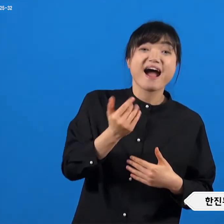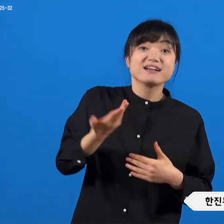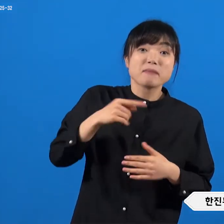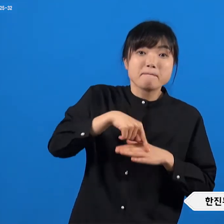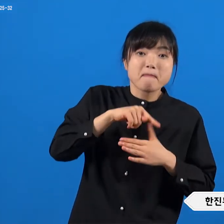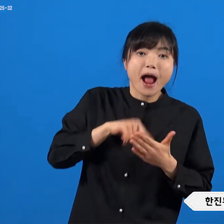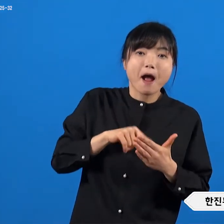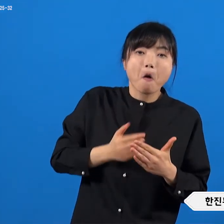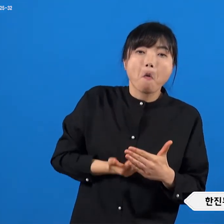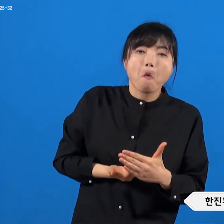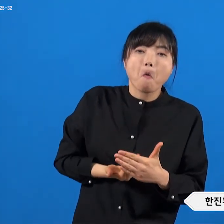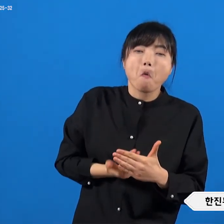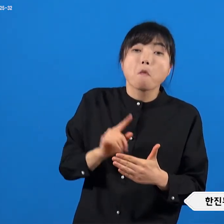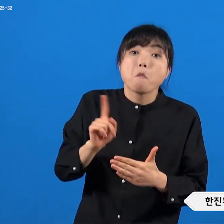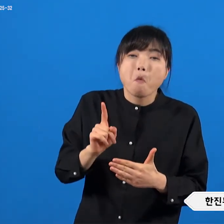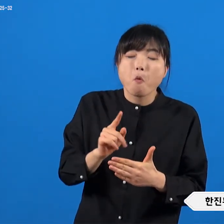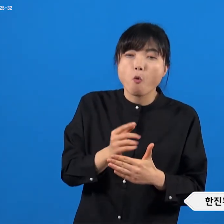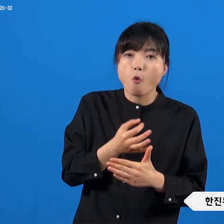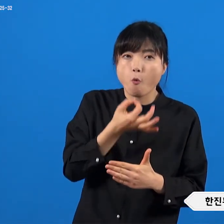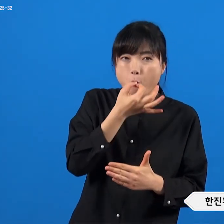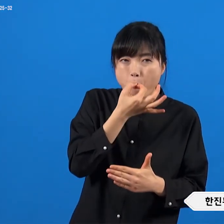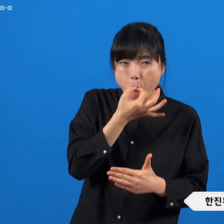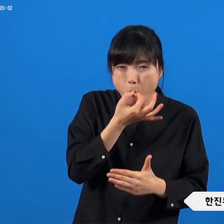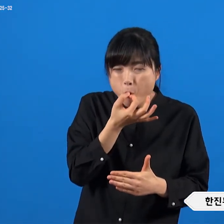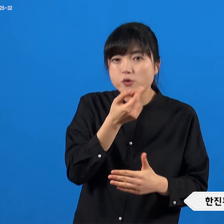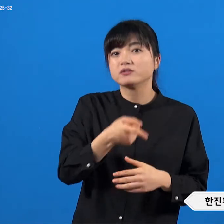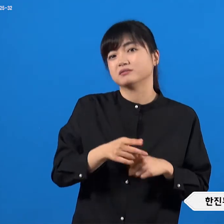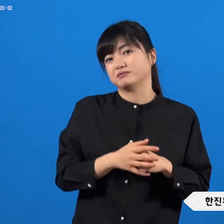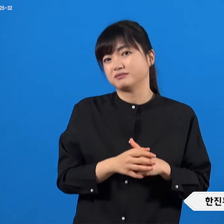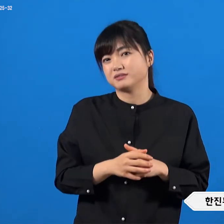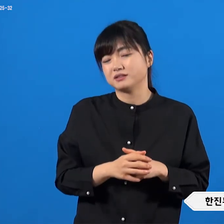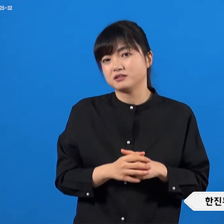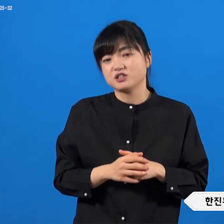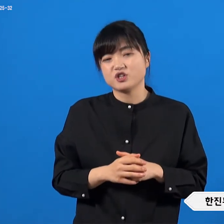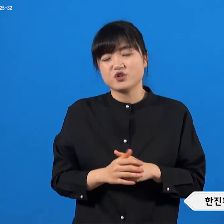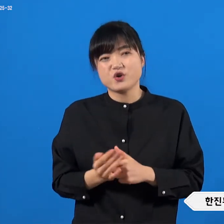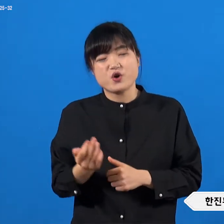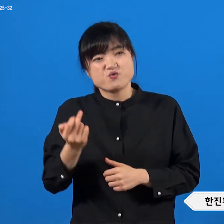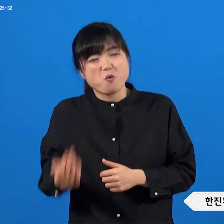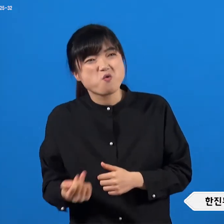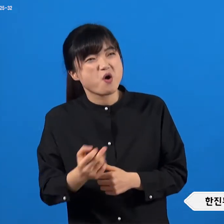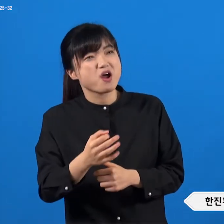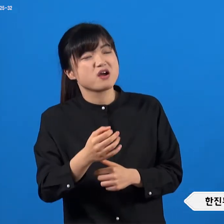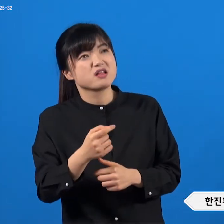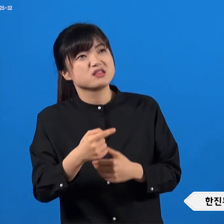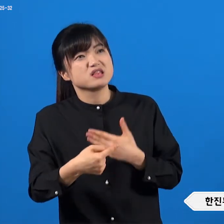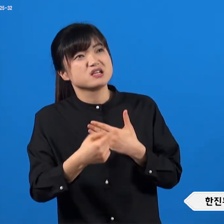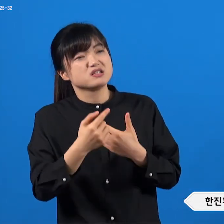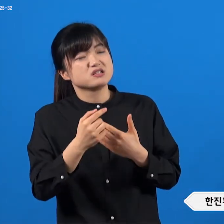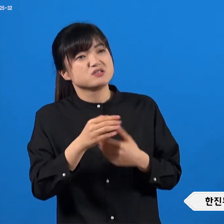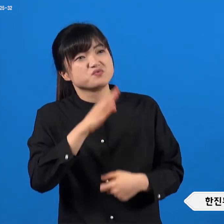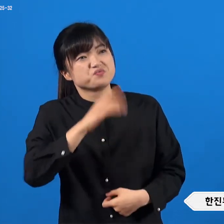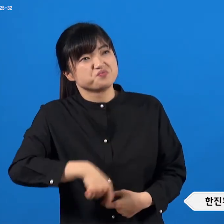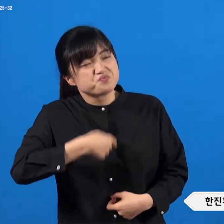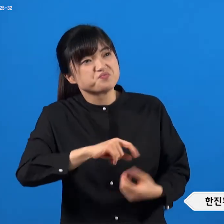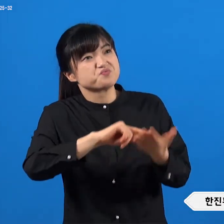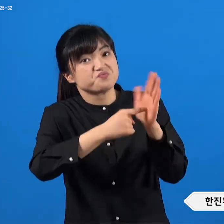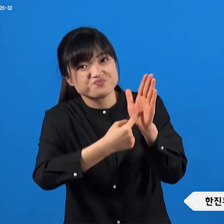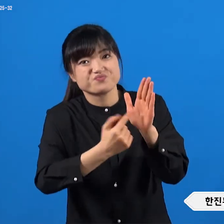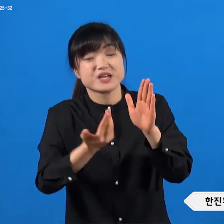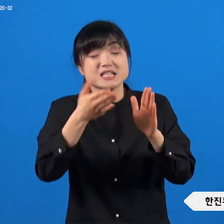그러나 유산에 집착하고 있는 것은 마찬가지입니다. 동생은 노골적으로 아버지를 마음에서